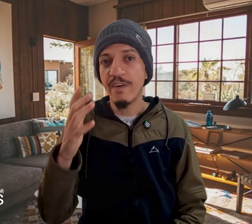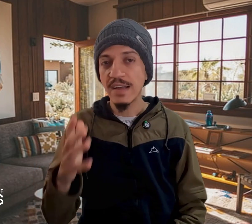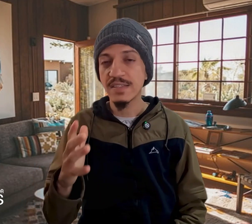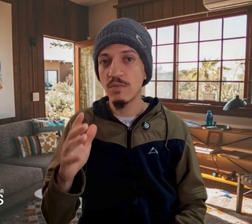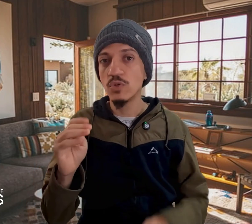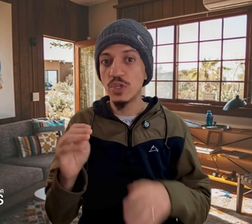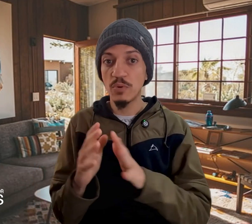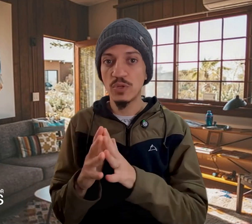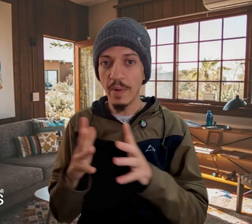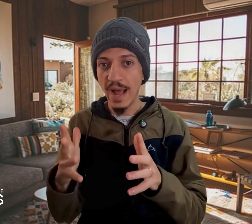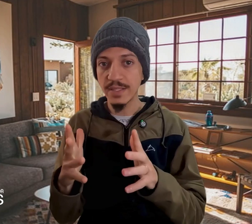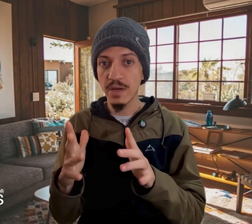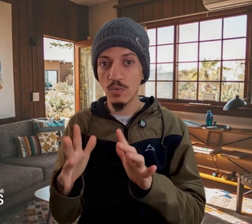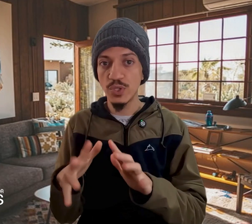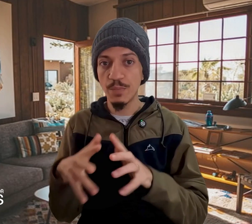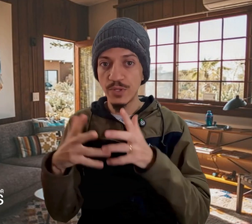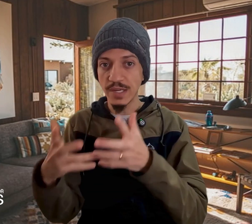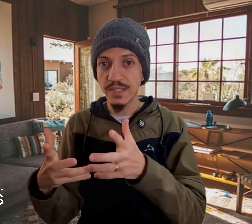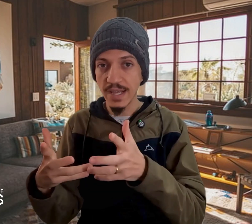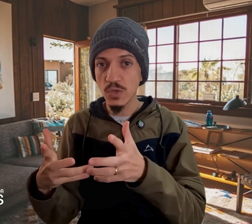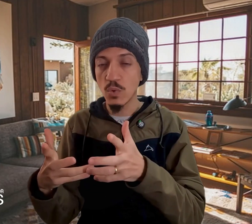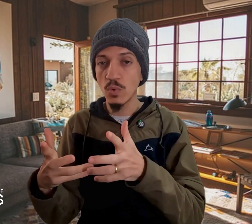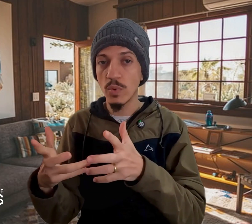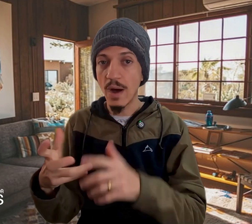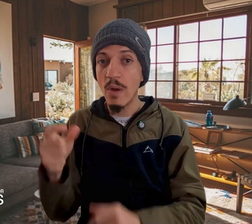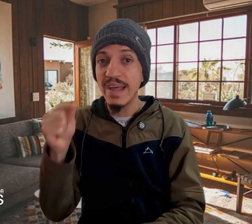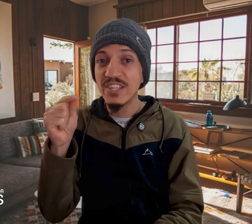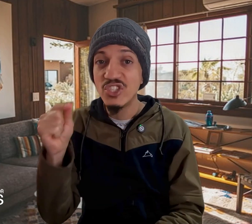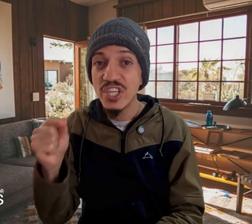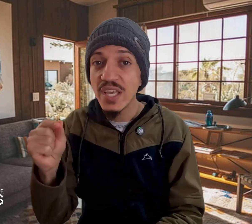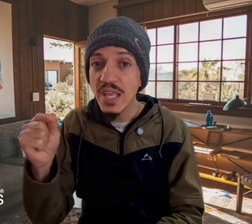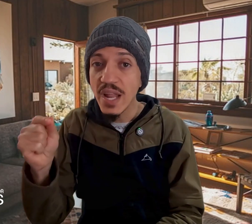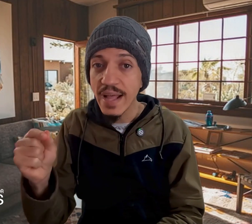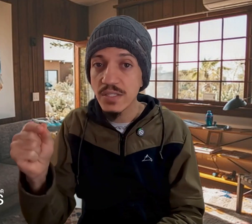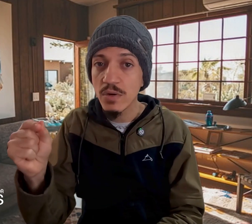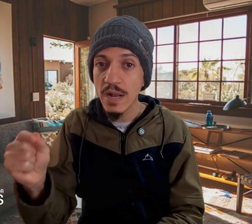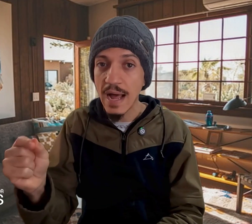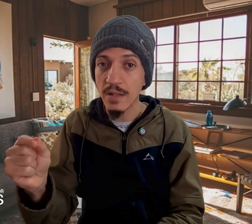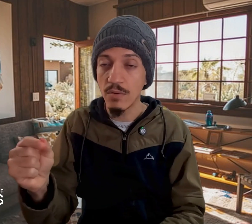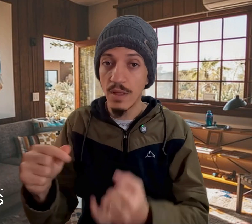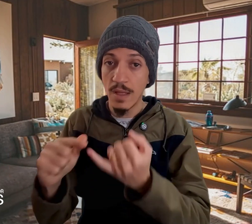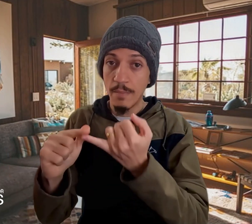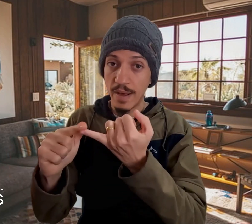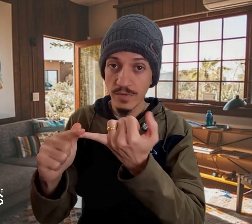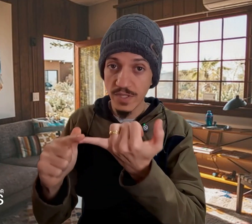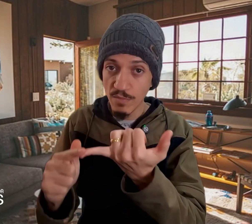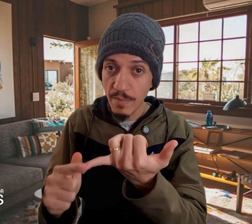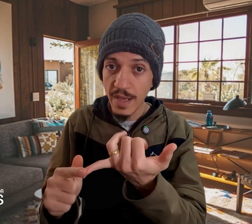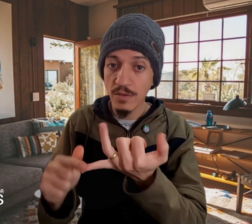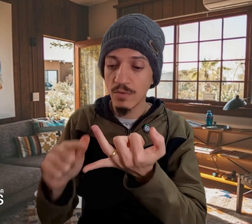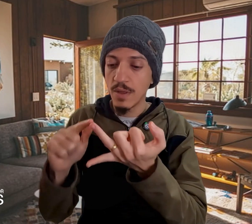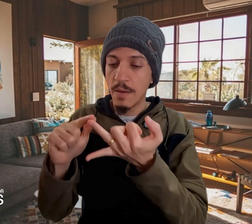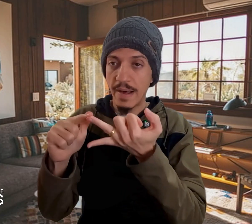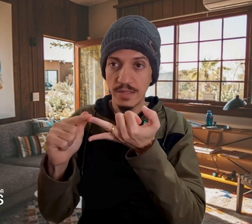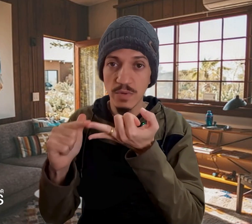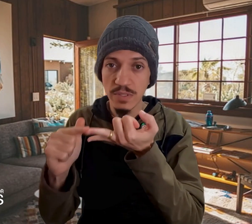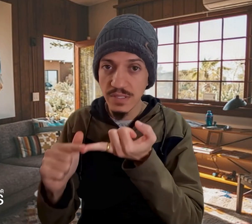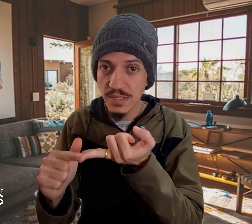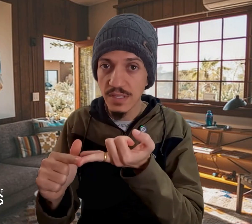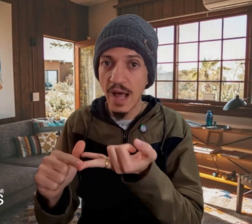faça um tipo de prática, um tipo de acesso cultural direcionado para o seu momento, para as suas